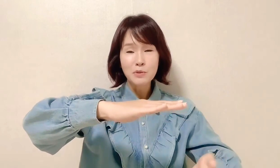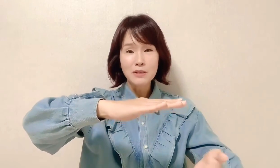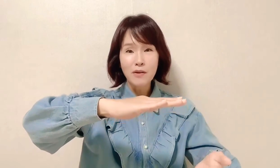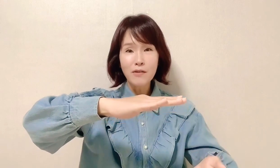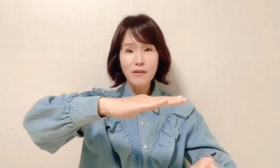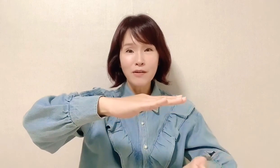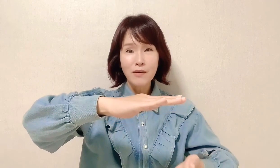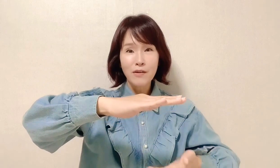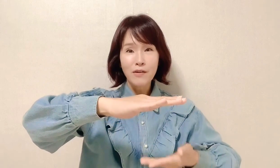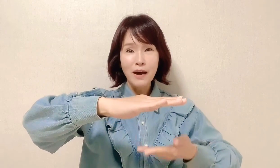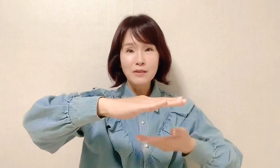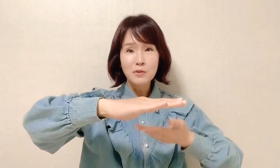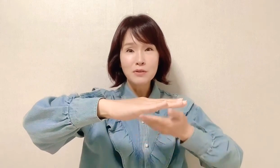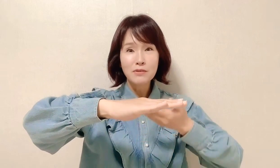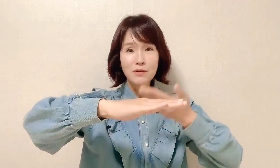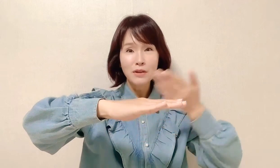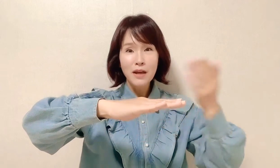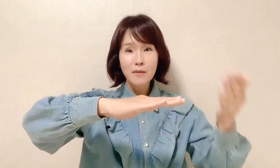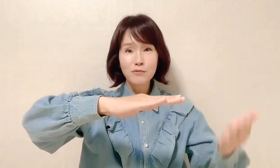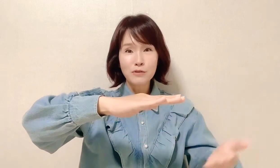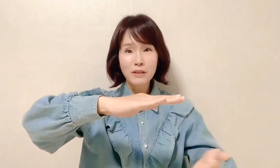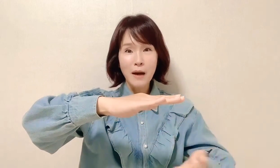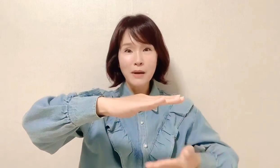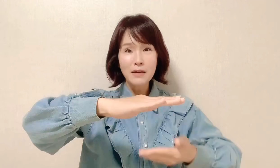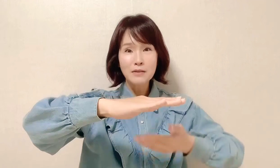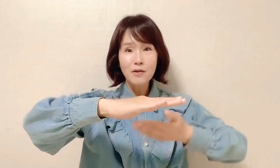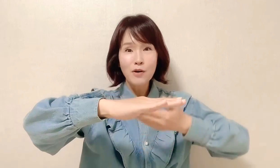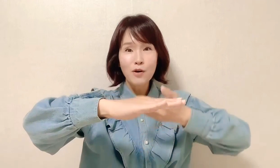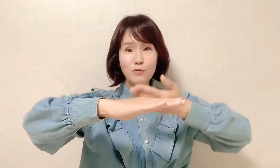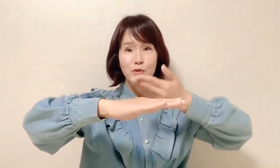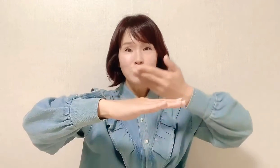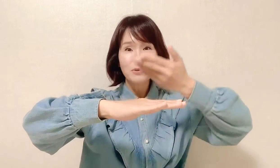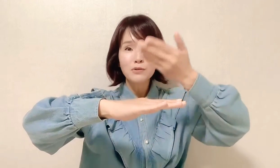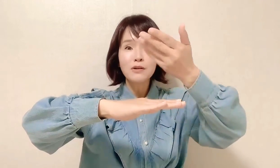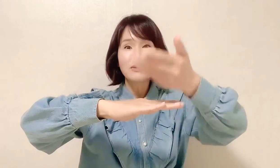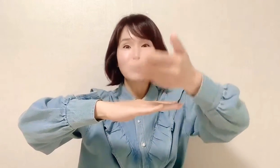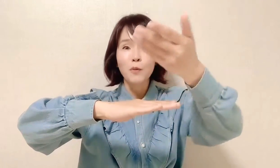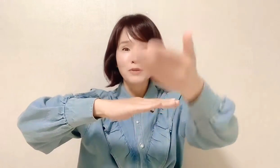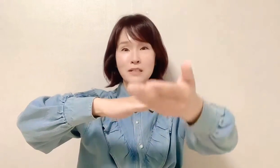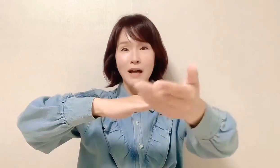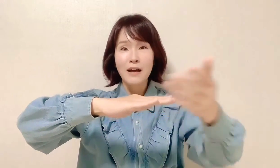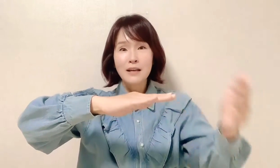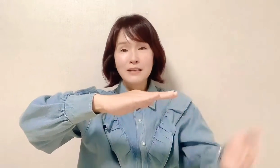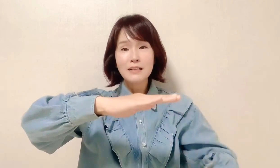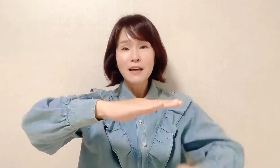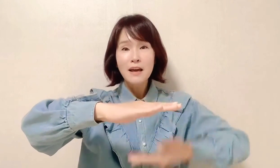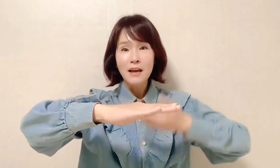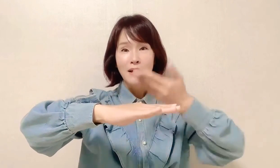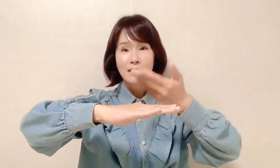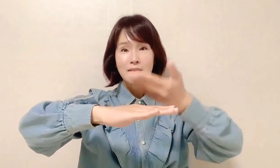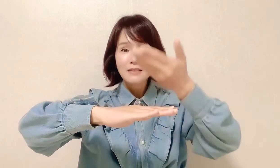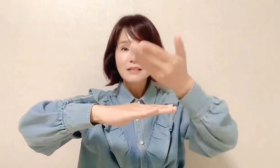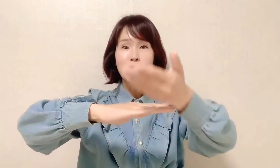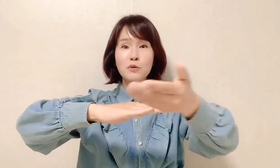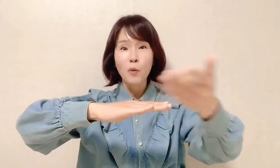안쪽에서 이렇게 물을 담아서 위로 흘러서 넘치다. 이게 실제로